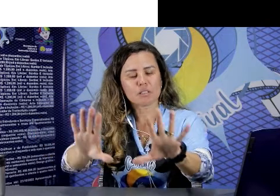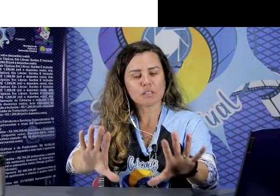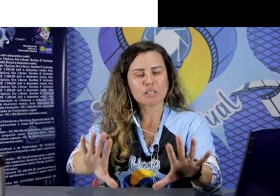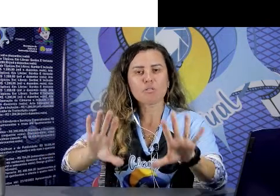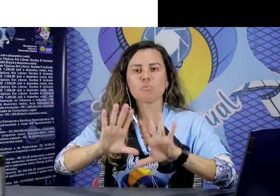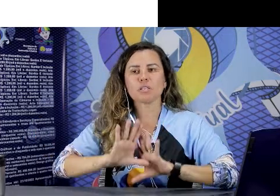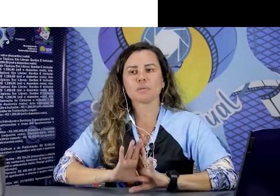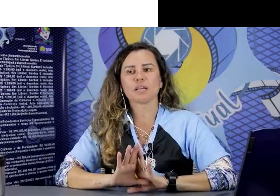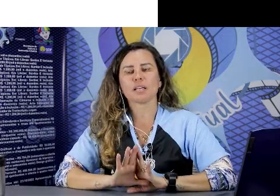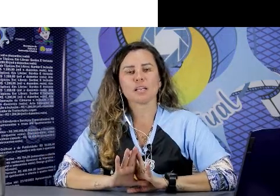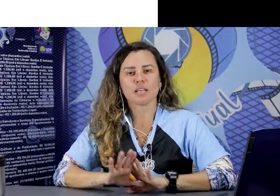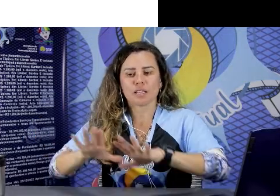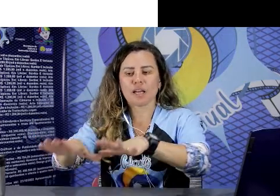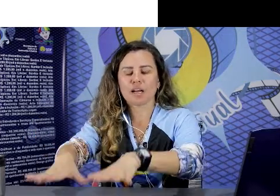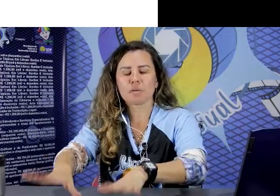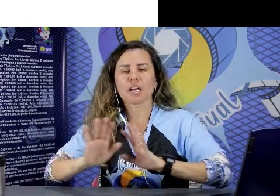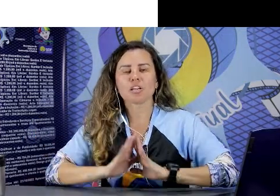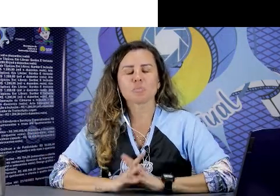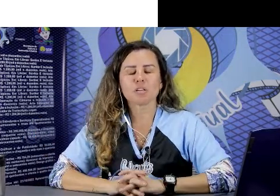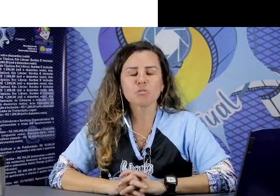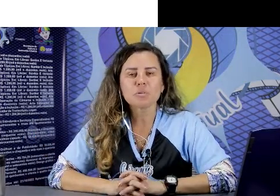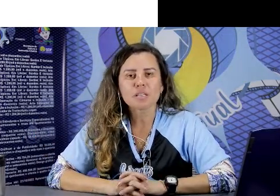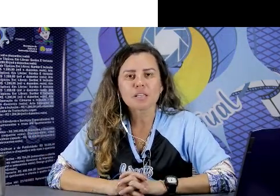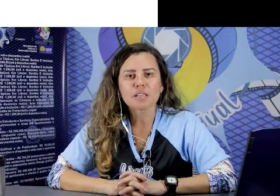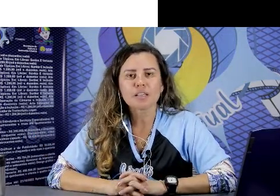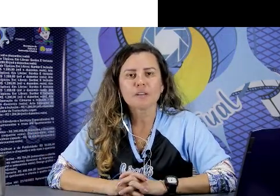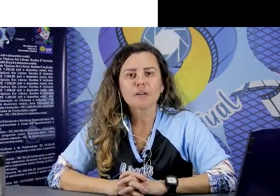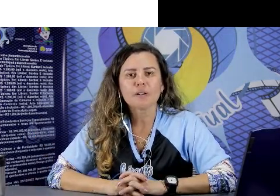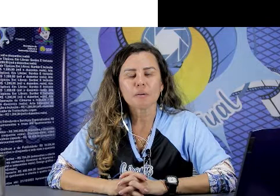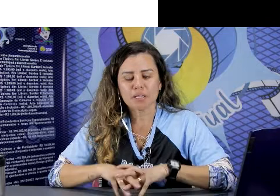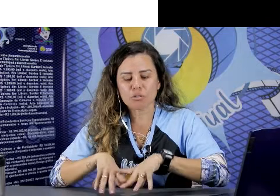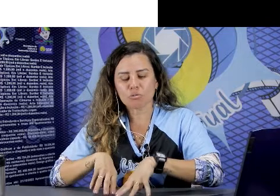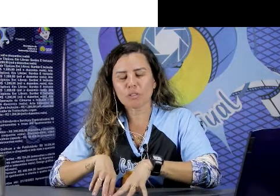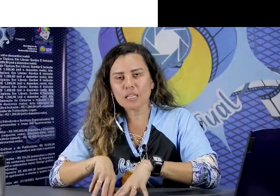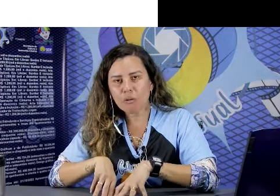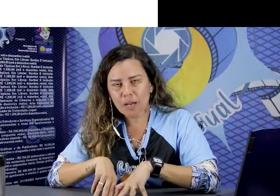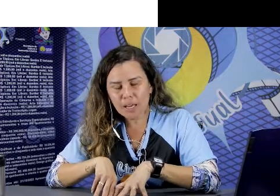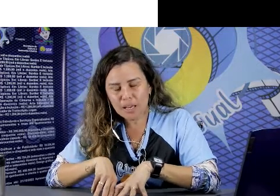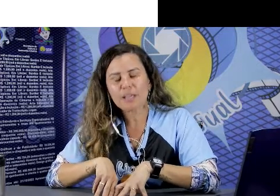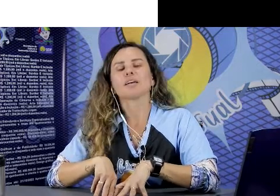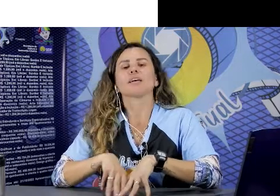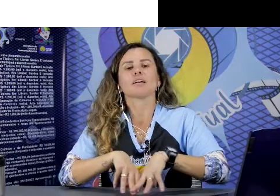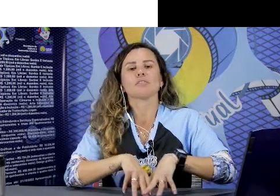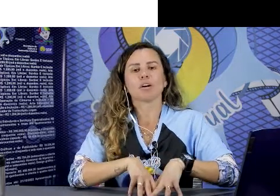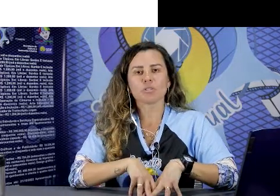tem comida para ele, tem a caminha quente para ele dormir. Mas isso não é